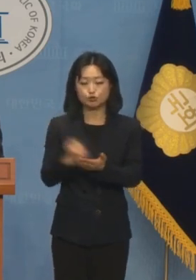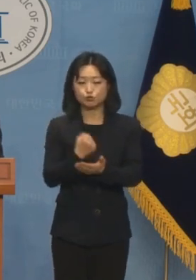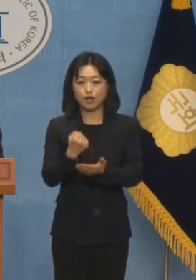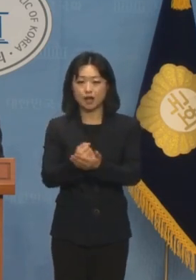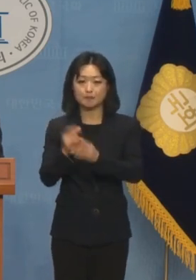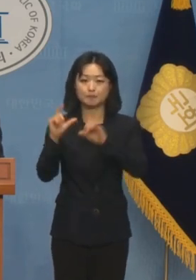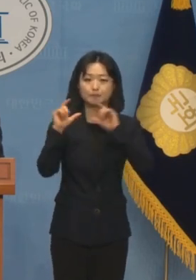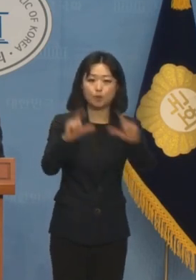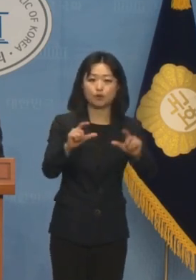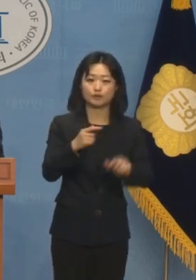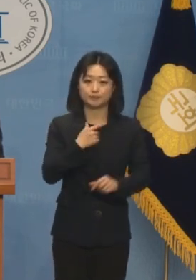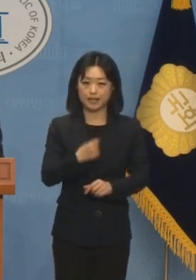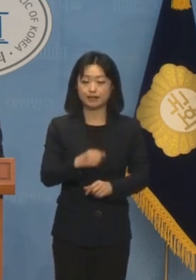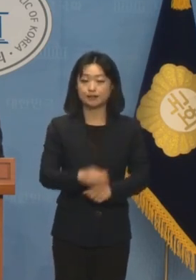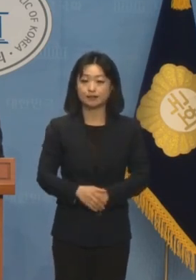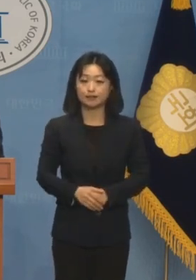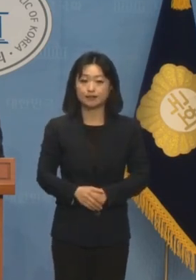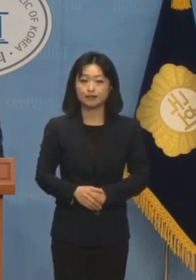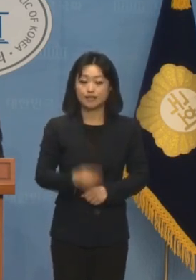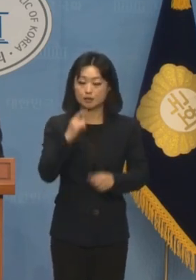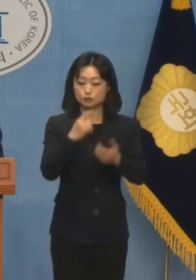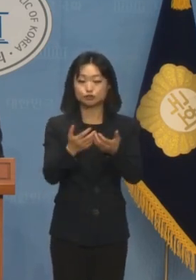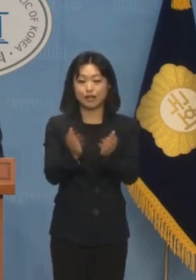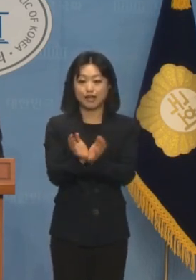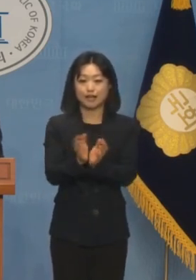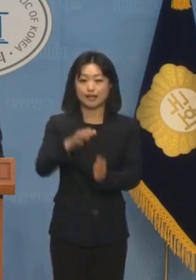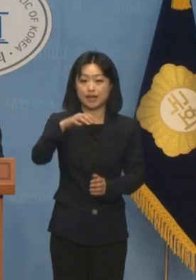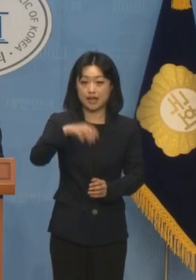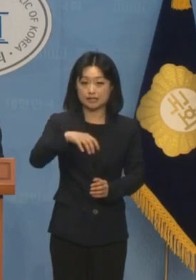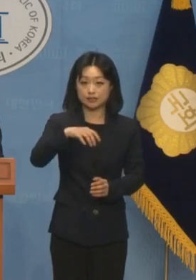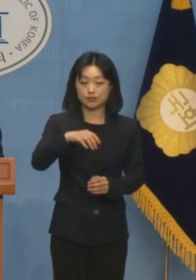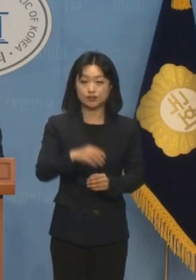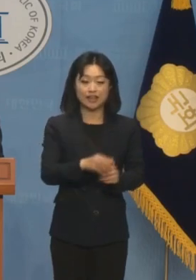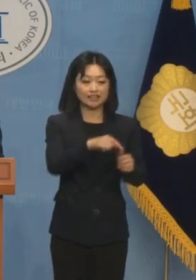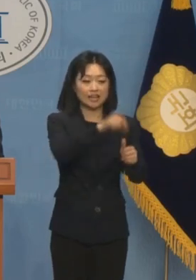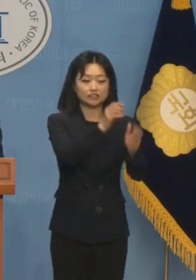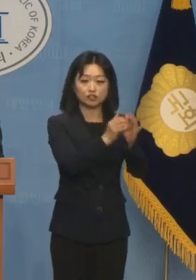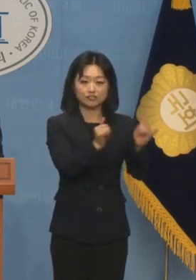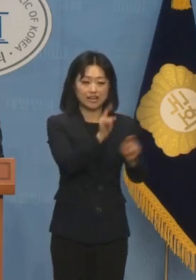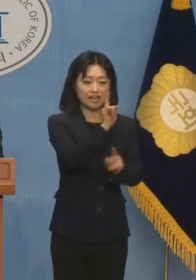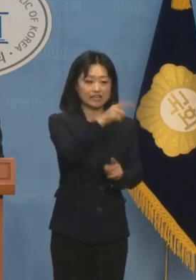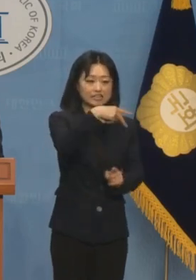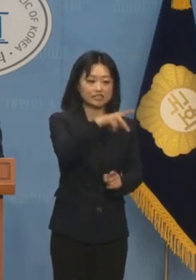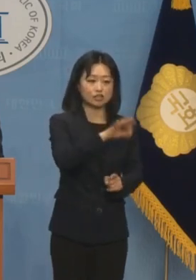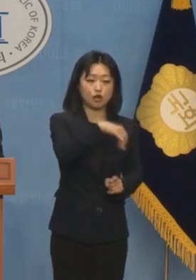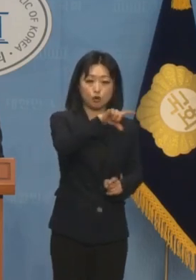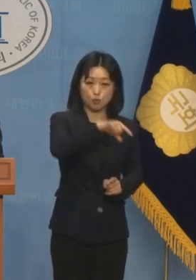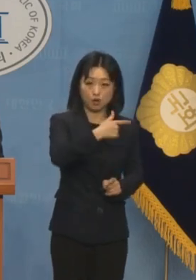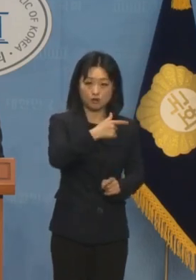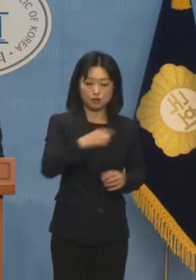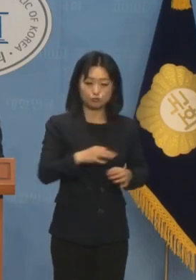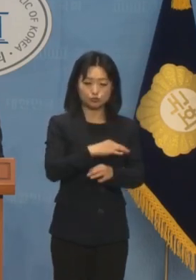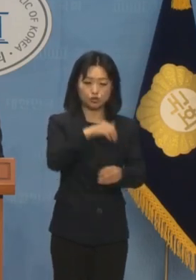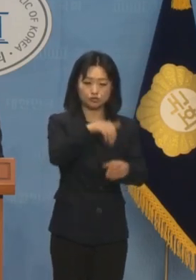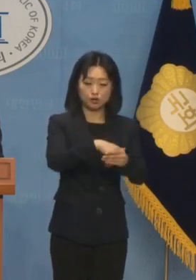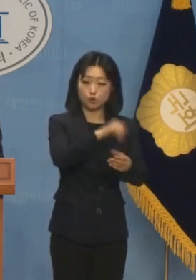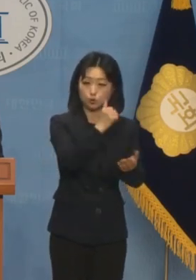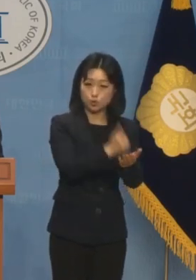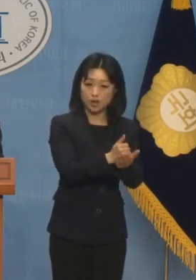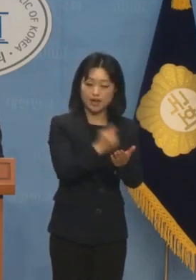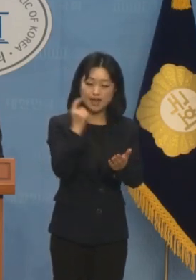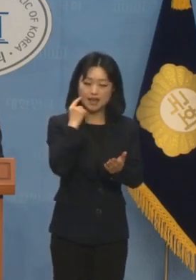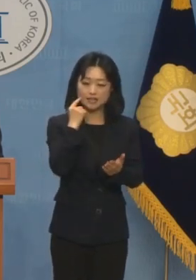표합니다. 따라서 더불어민주당은 이성권 당선자를 부정선거운동죄와